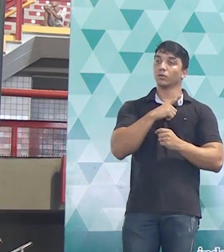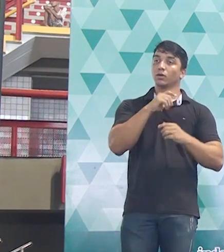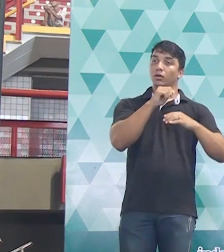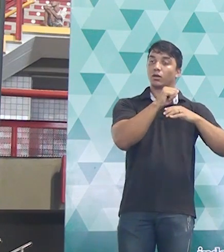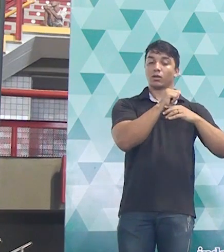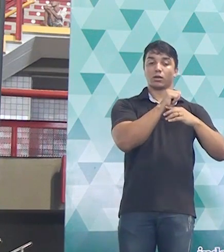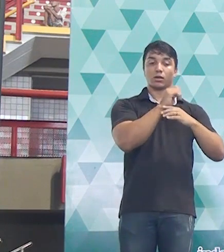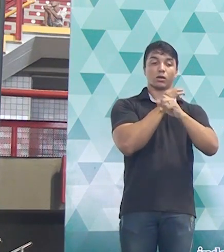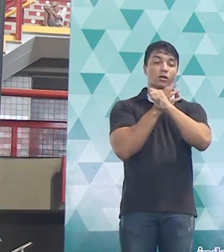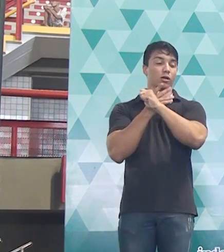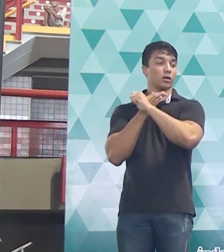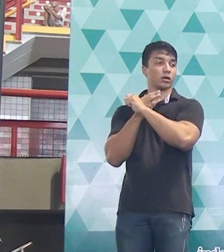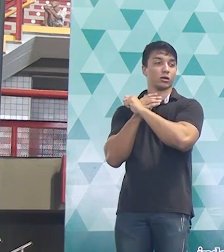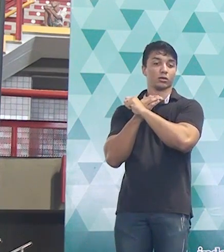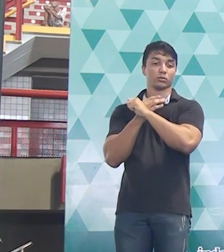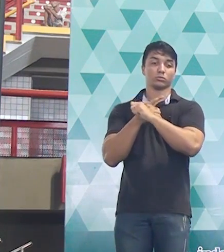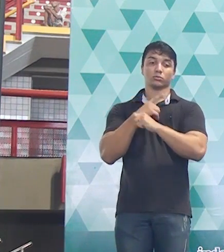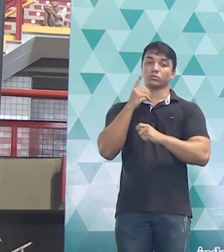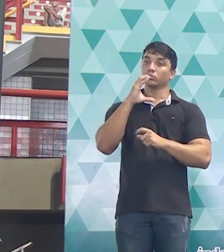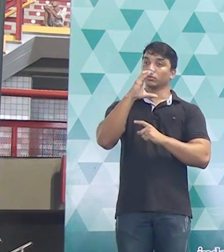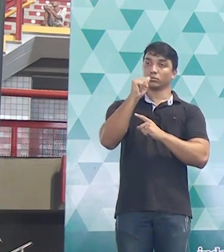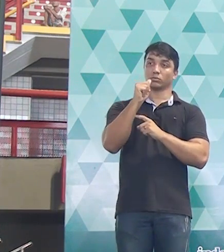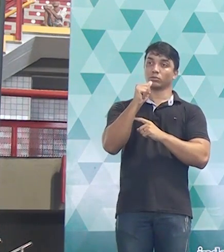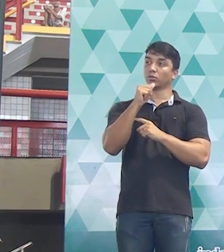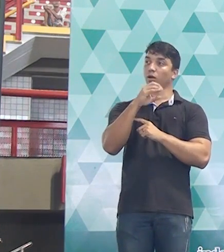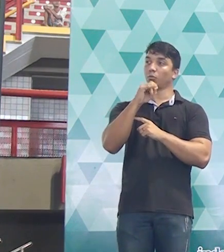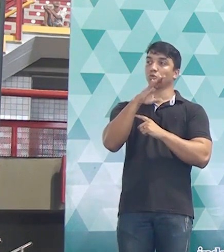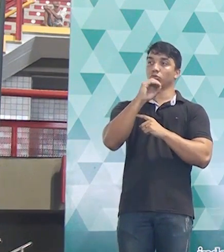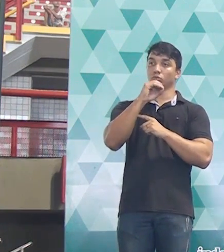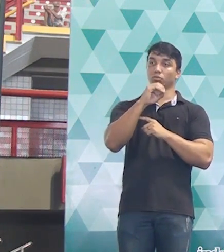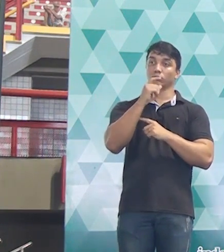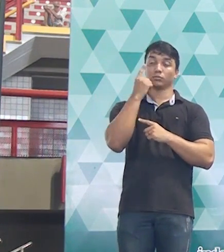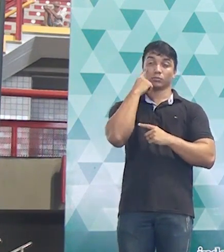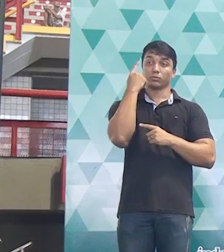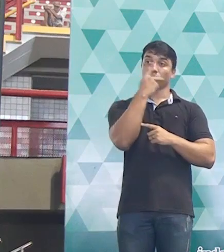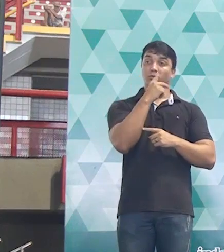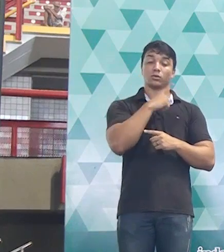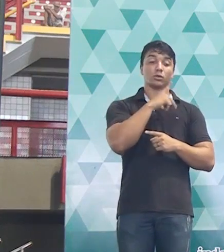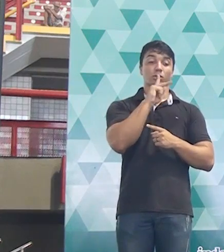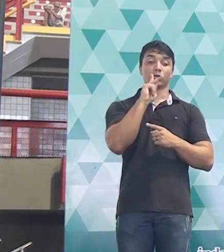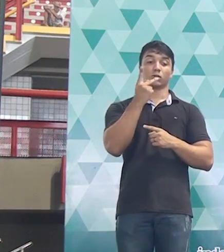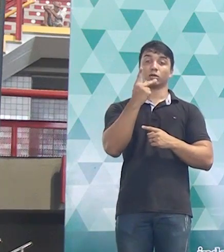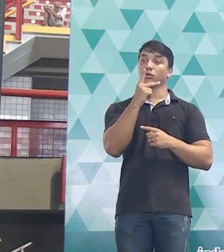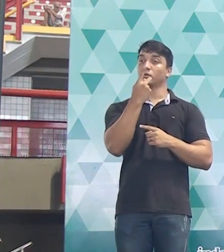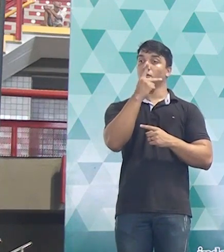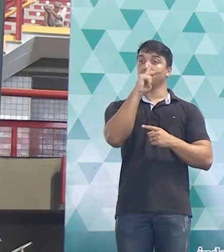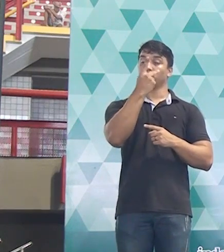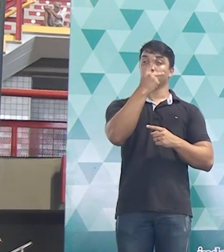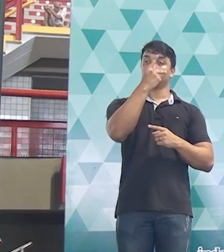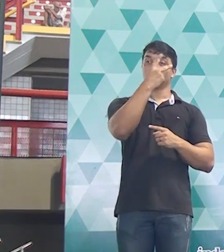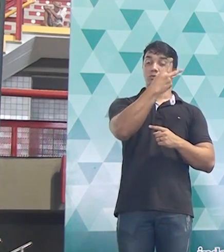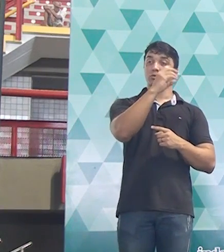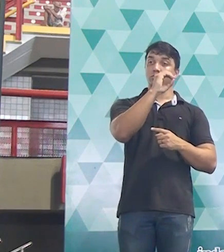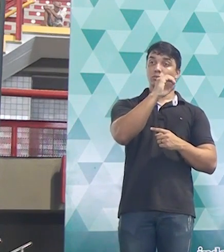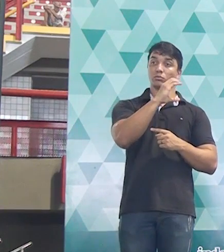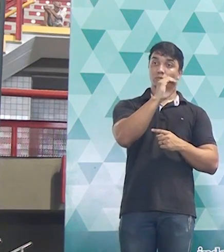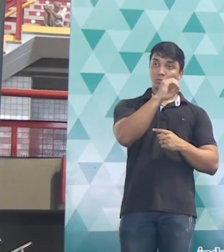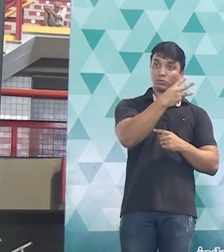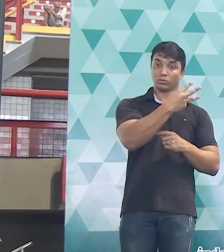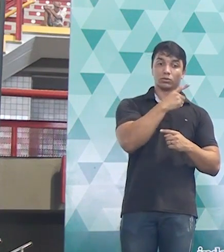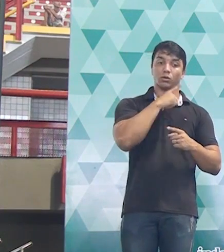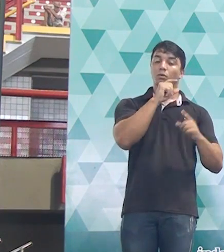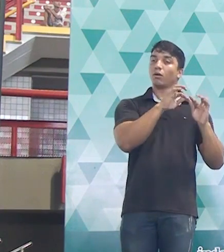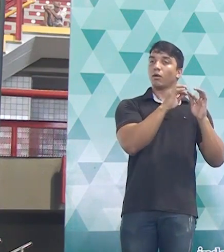ácido, que é o ácido carbônico. Hidróxido de cálcio é uma base forte, porque tem família